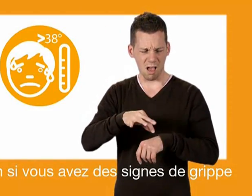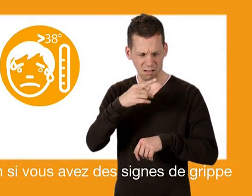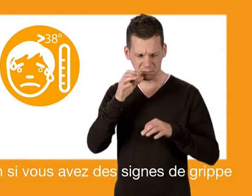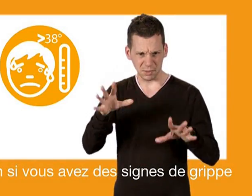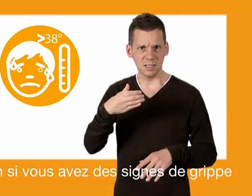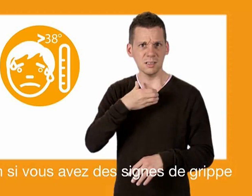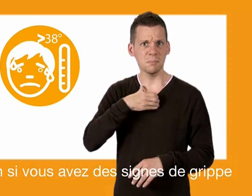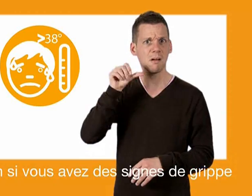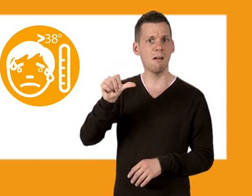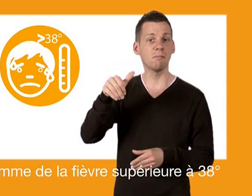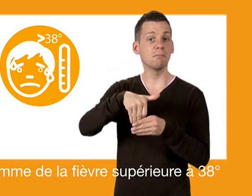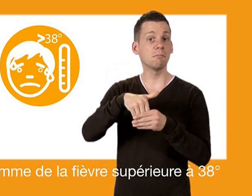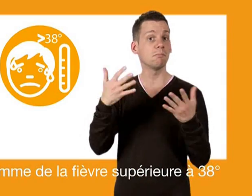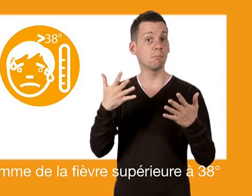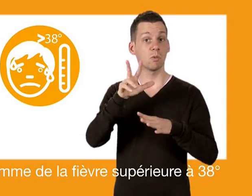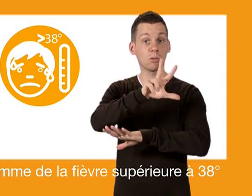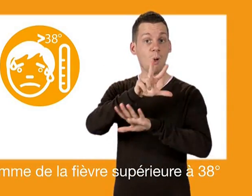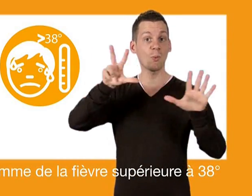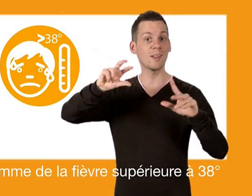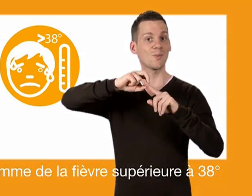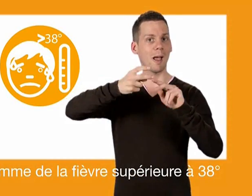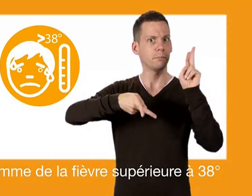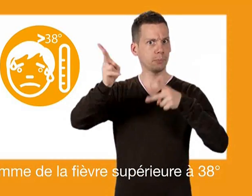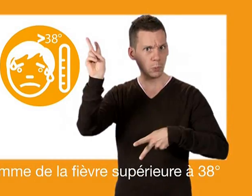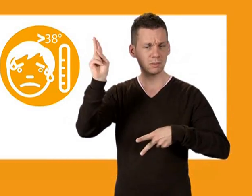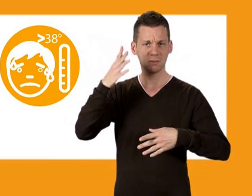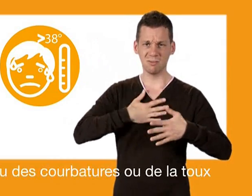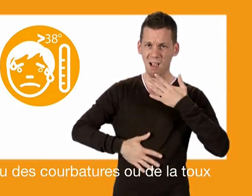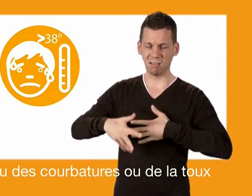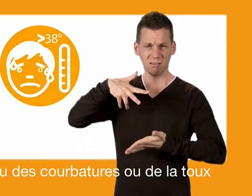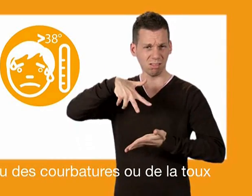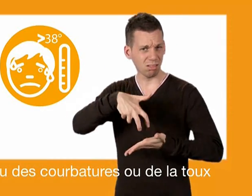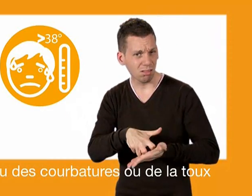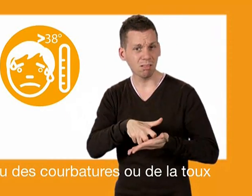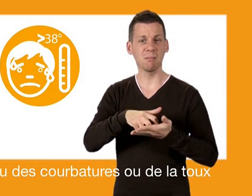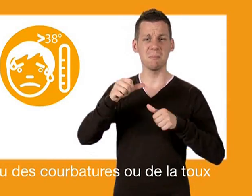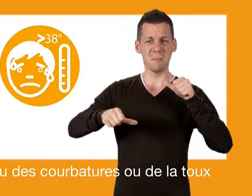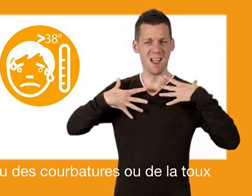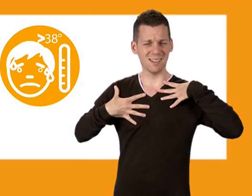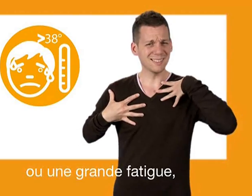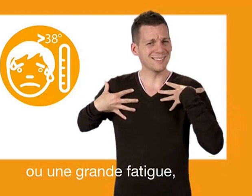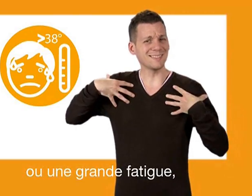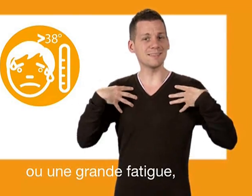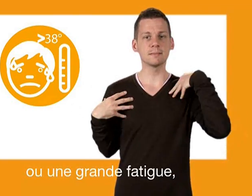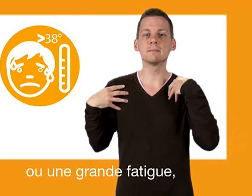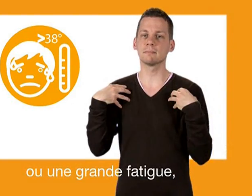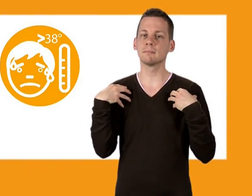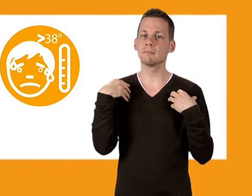Enfin, si vous avez des signes de grippe, comme de la fièvre supérieure à 38 degrés, ou des courbatures, ou de la toux, ou une grande